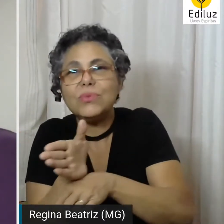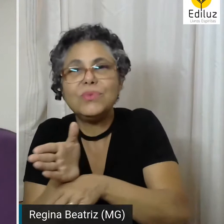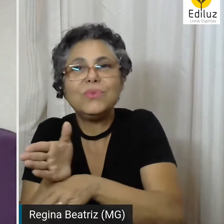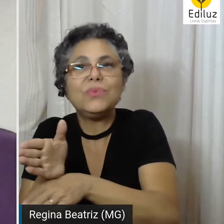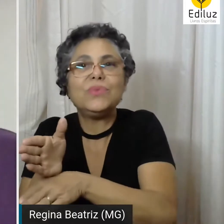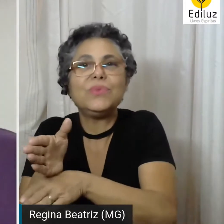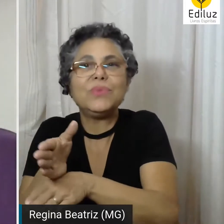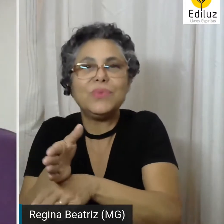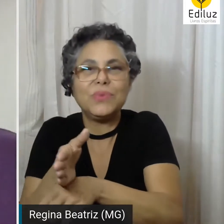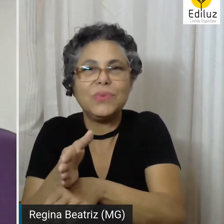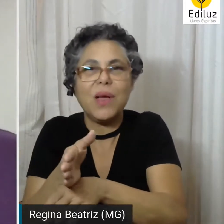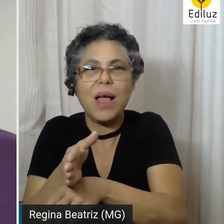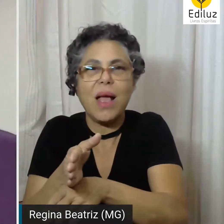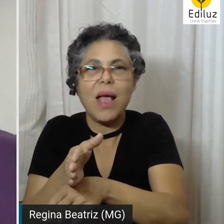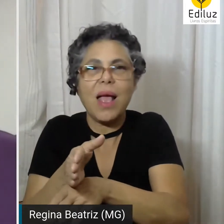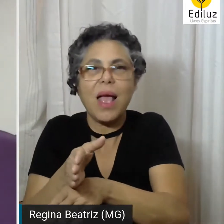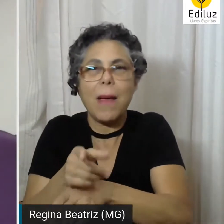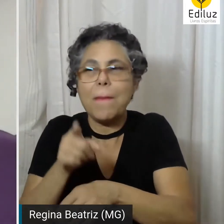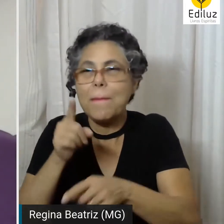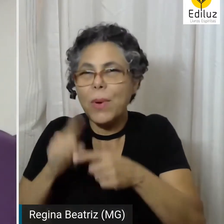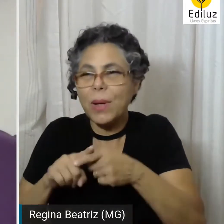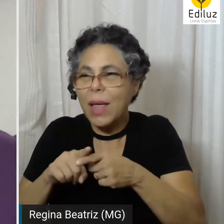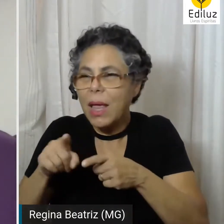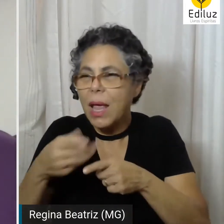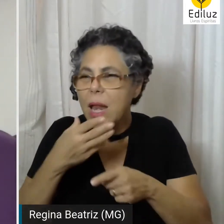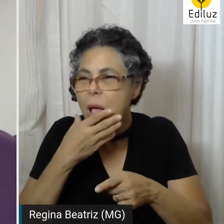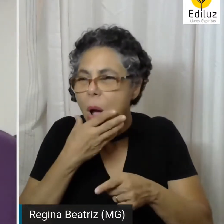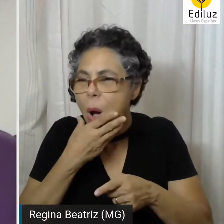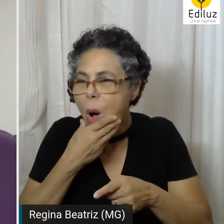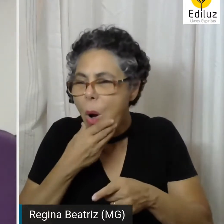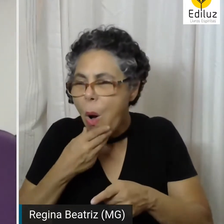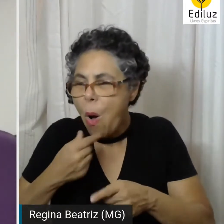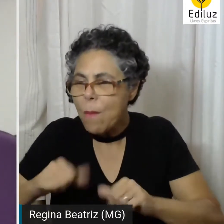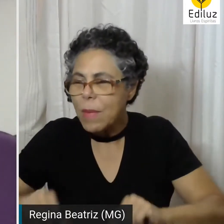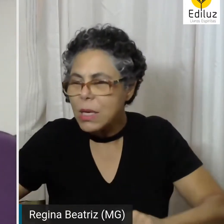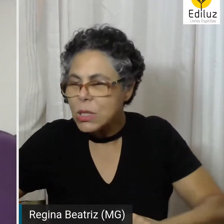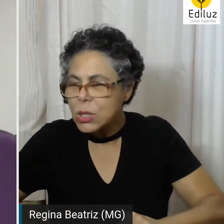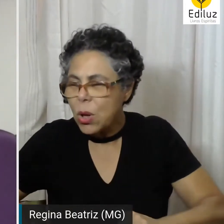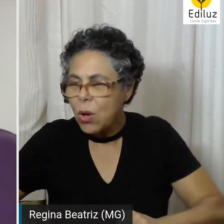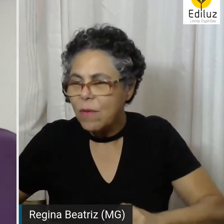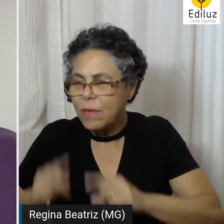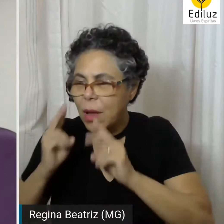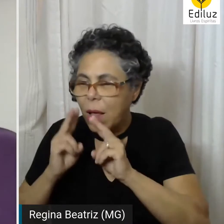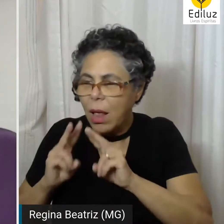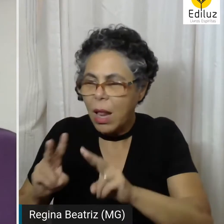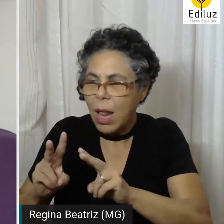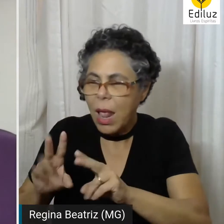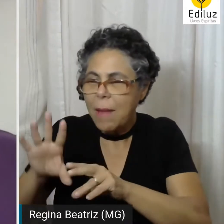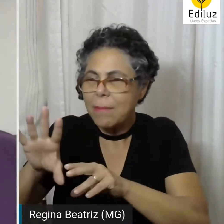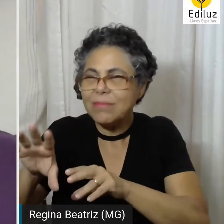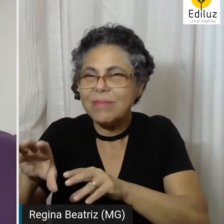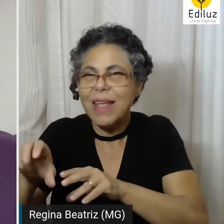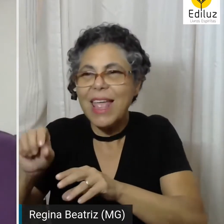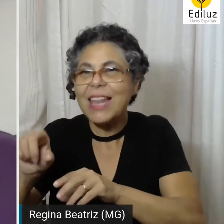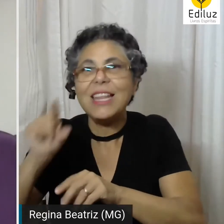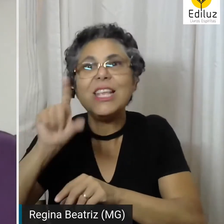em direção ao que sofre, ao que padece, ele segue, ele fez ali uma